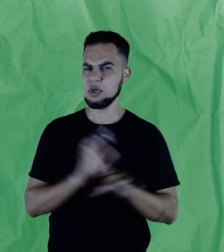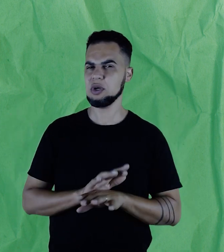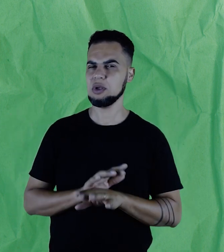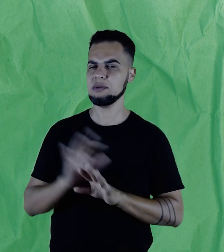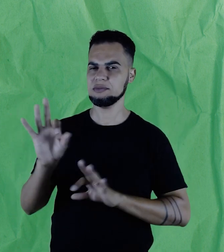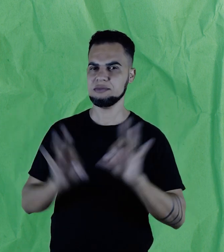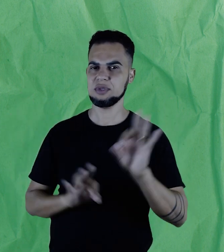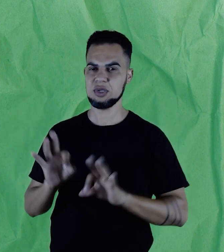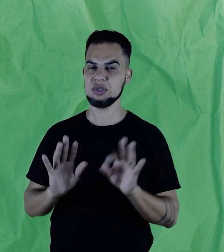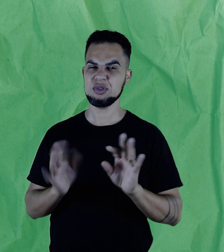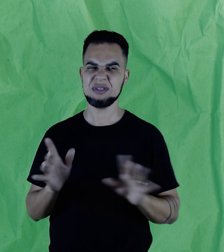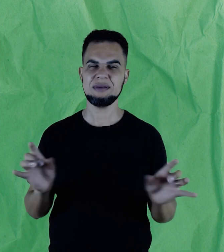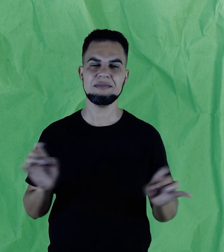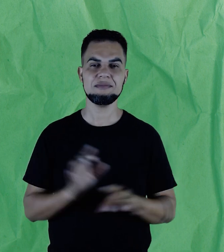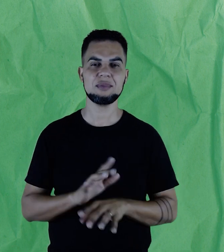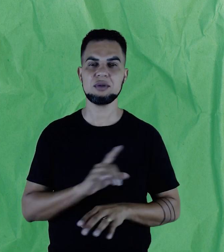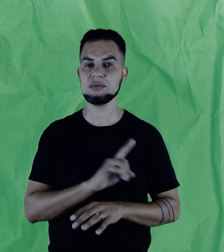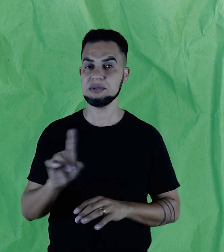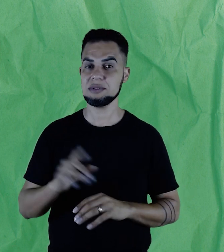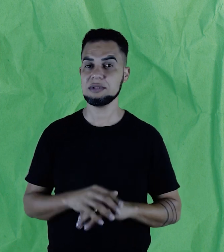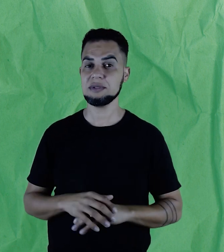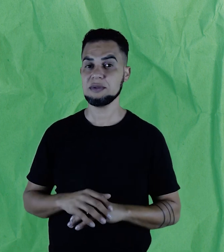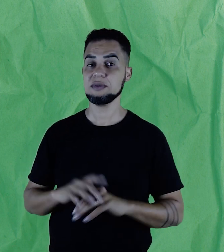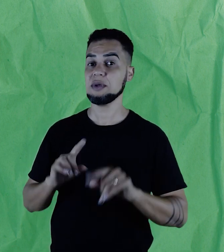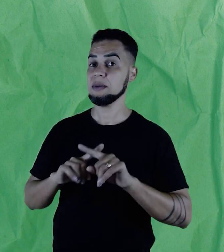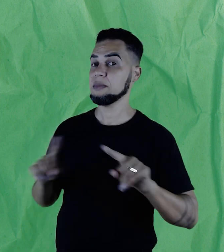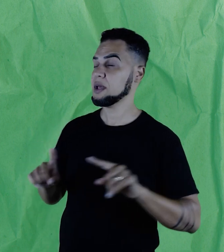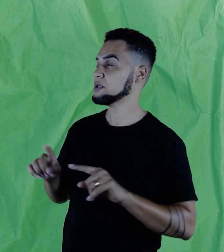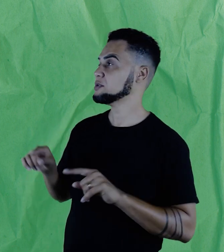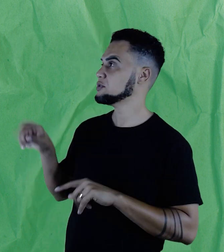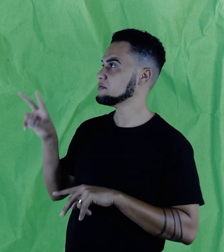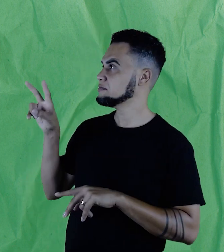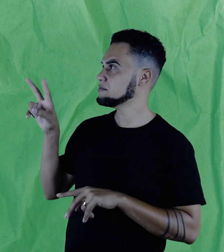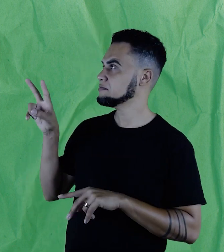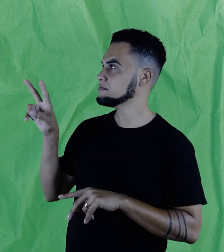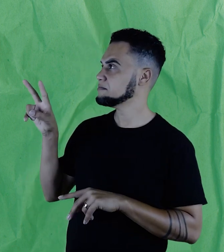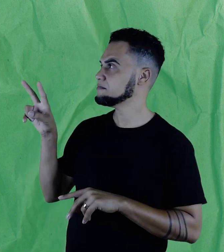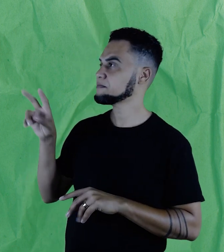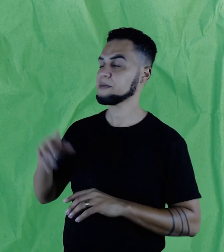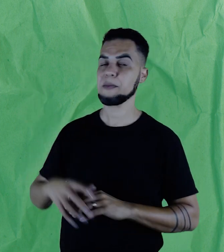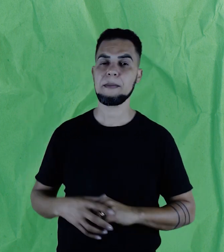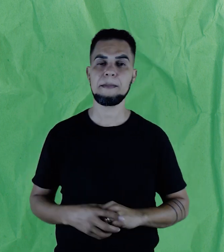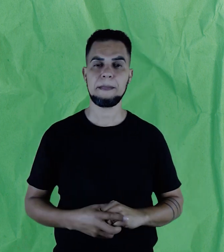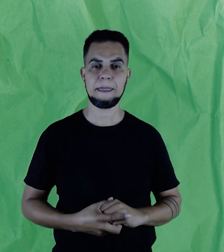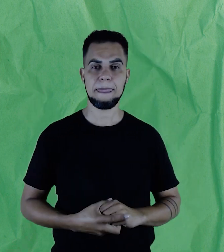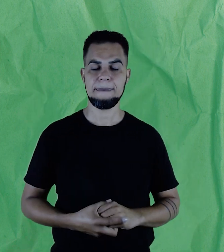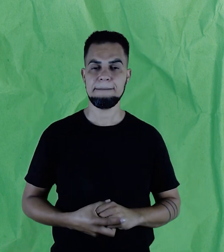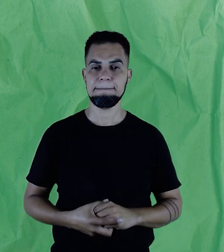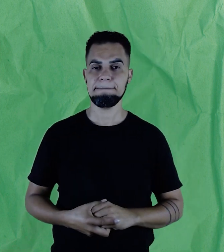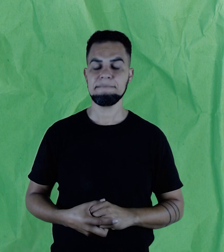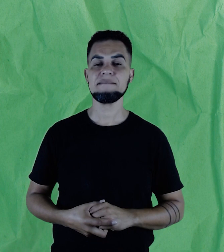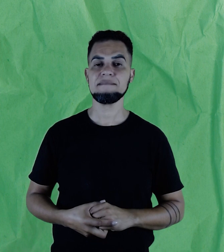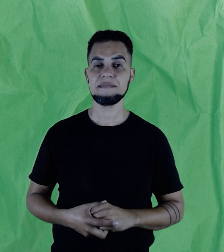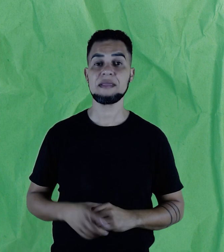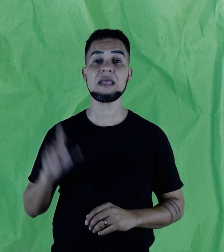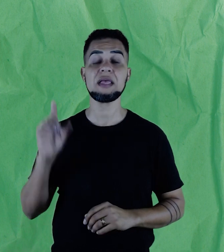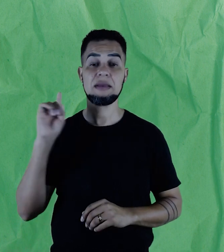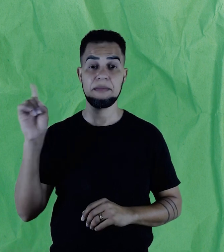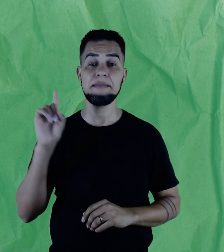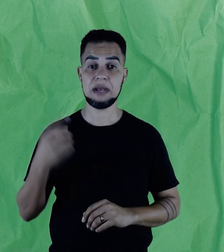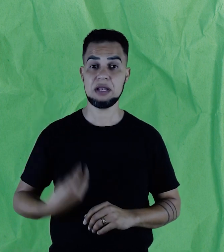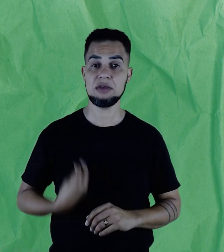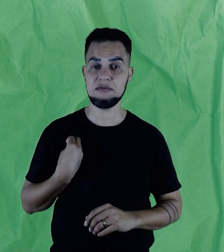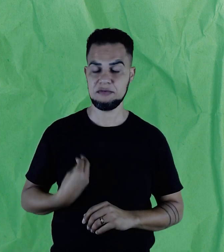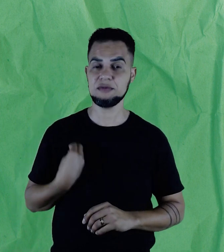projeto rodando, e a gente vai rodar aqui um Expo Prebuild. Esse Expo Prebuild, para ele